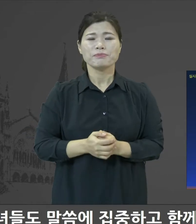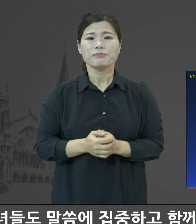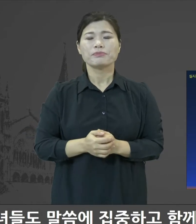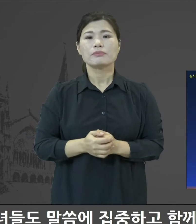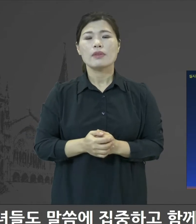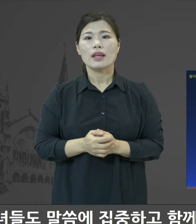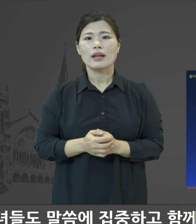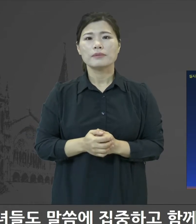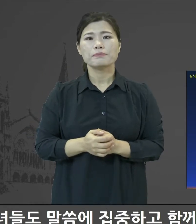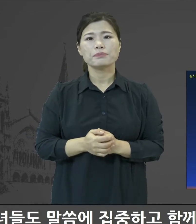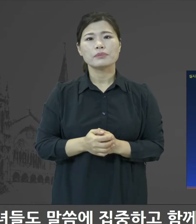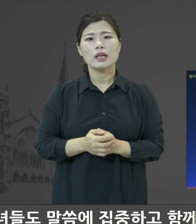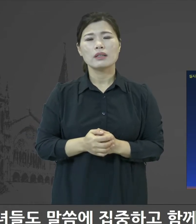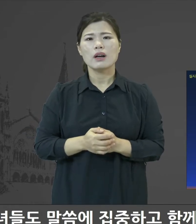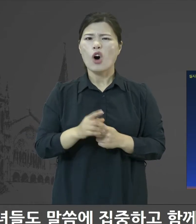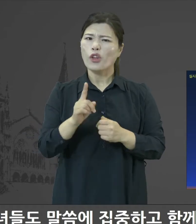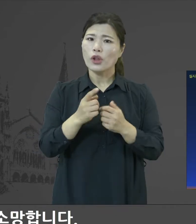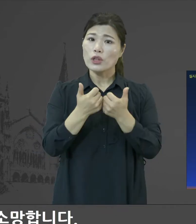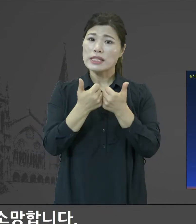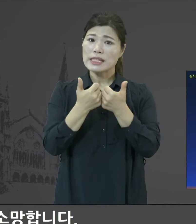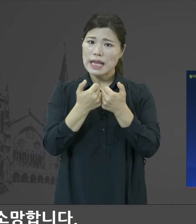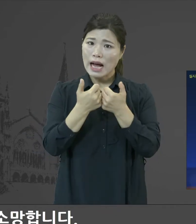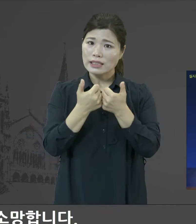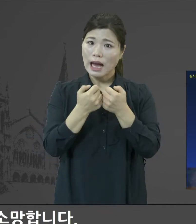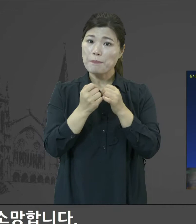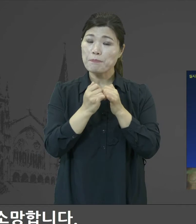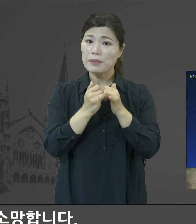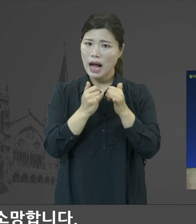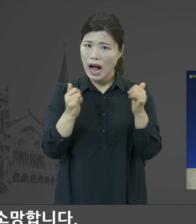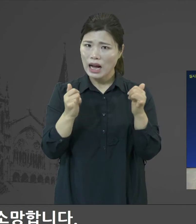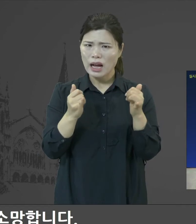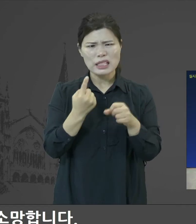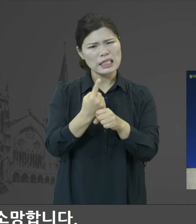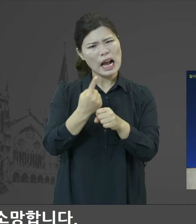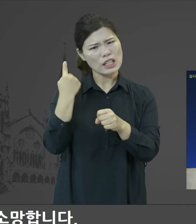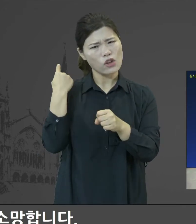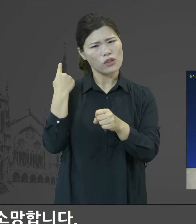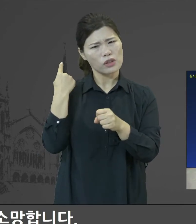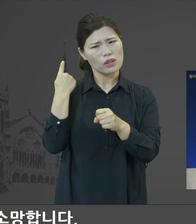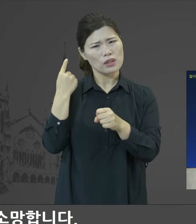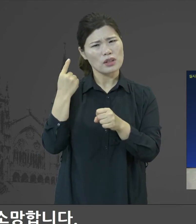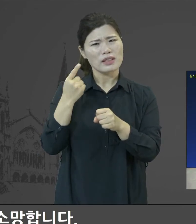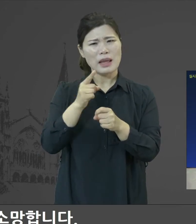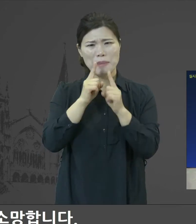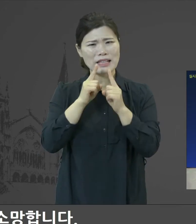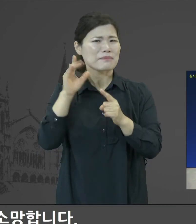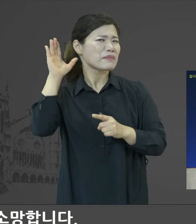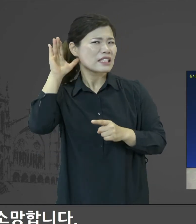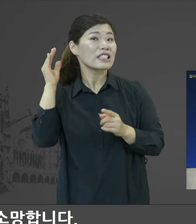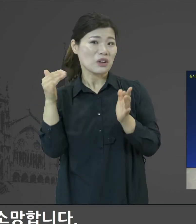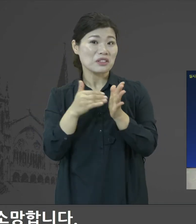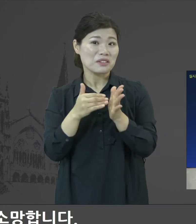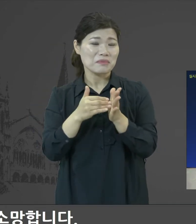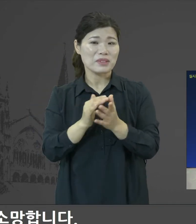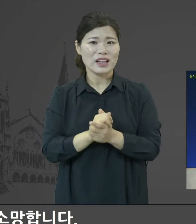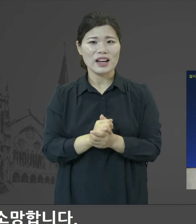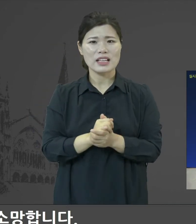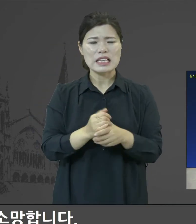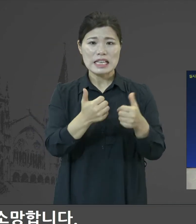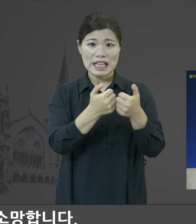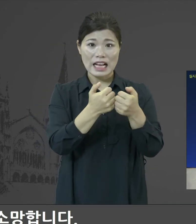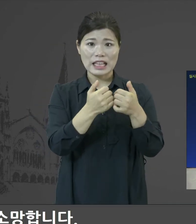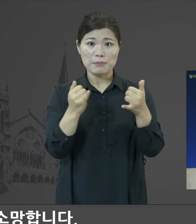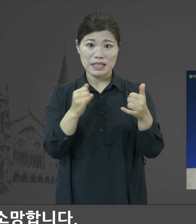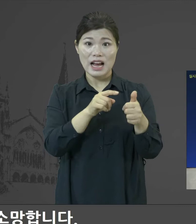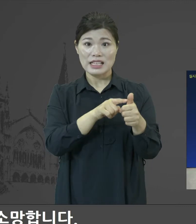어느 상담가에게 작년 이맘때쯤 들은 이야기입니다. 이